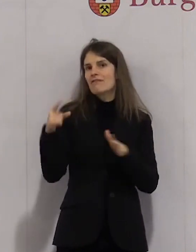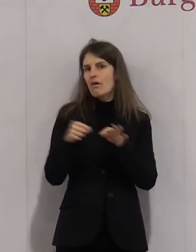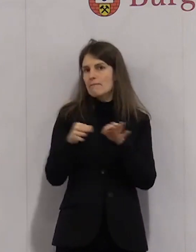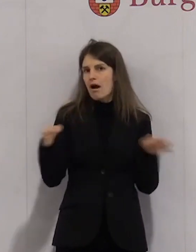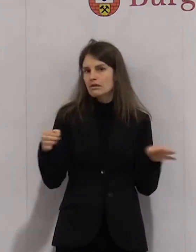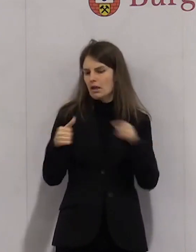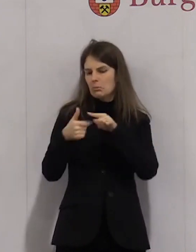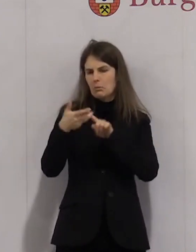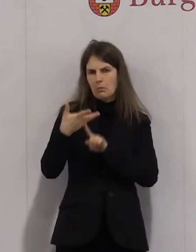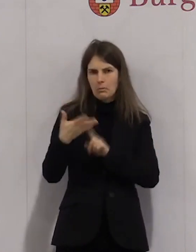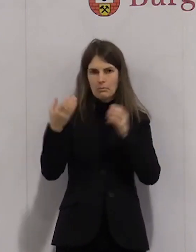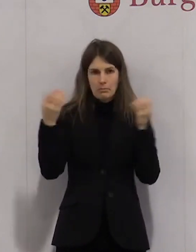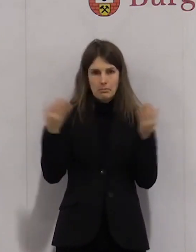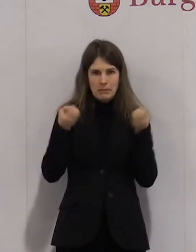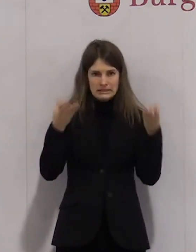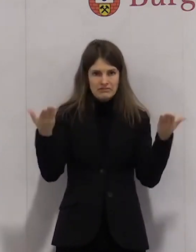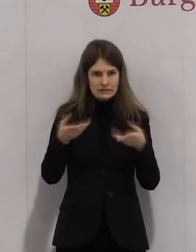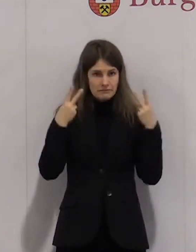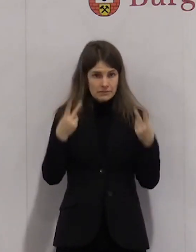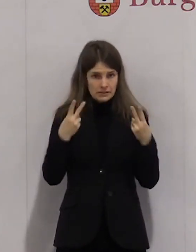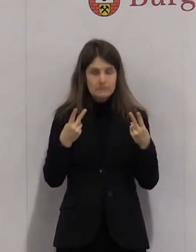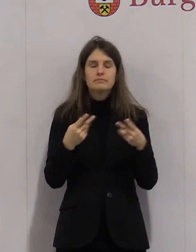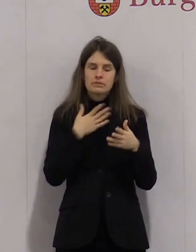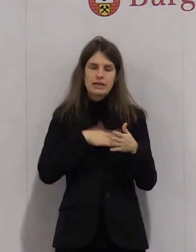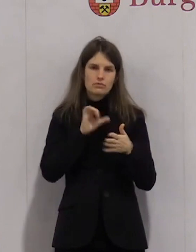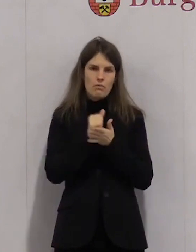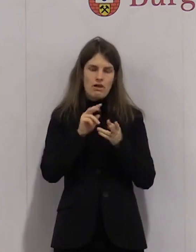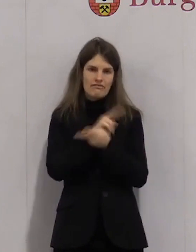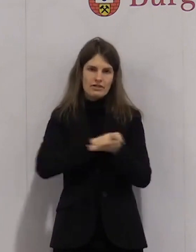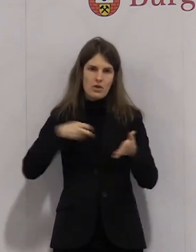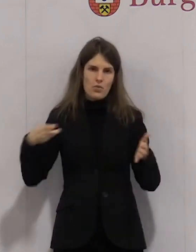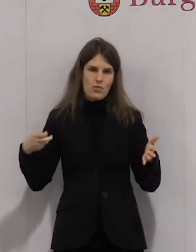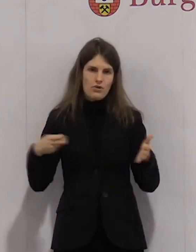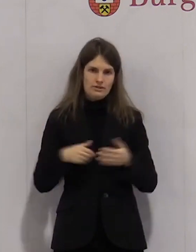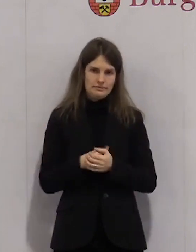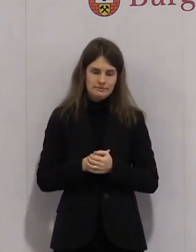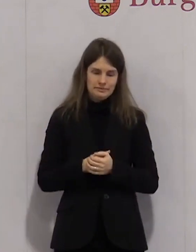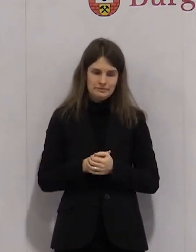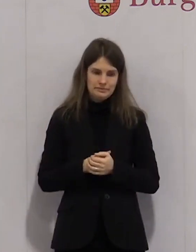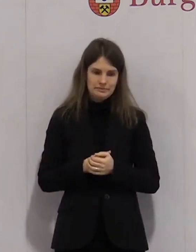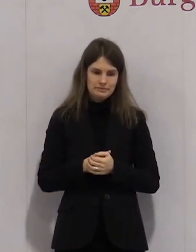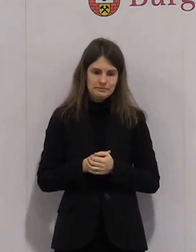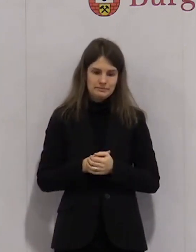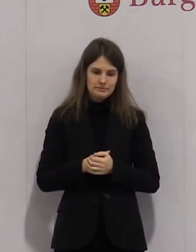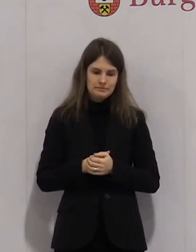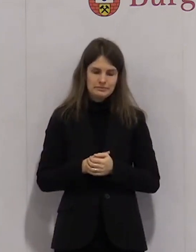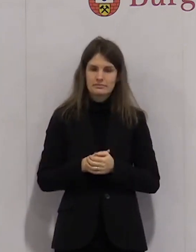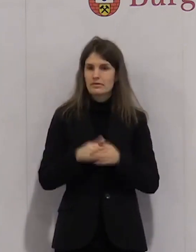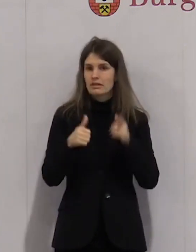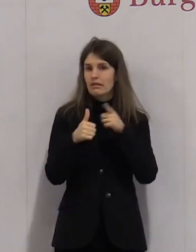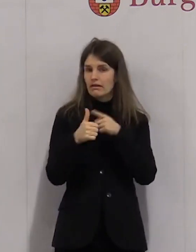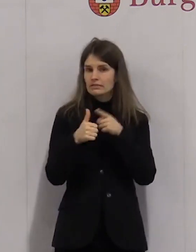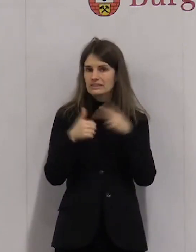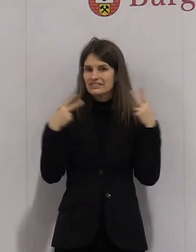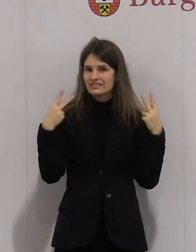genommen haben auf diese möchte ich noch einmal eingehen das erste war dass sierung ausgangs